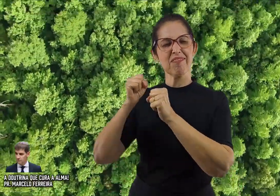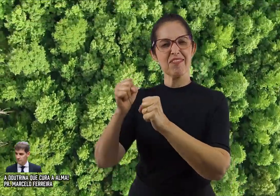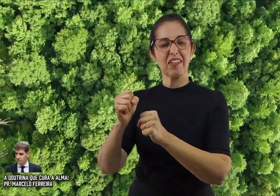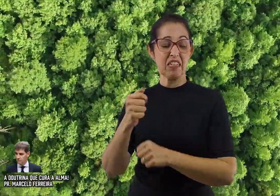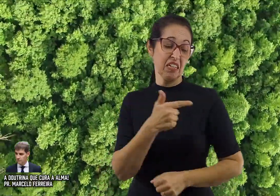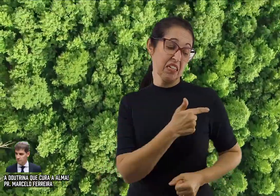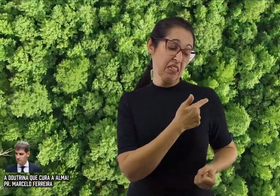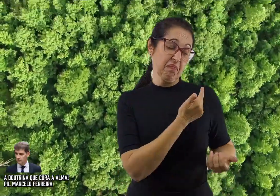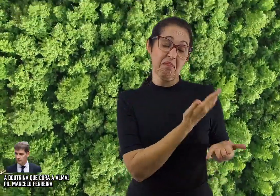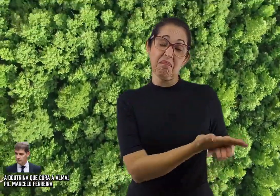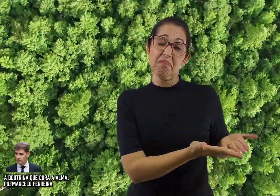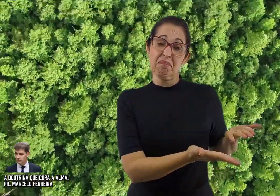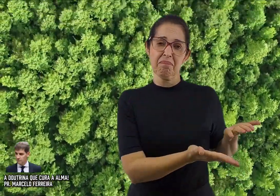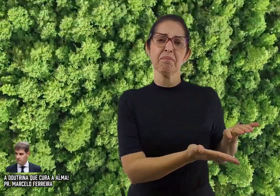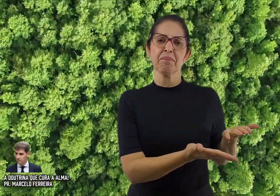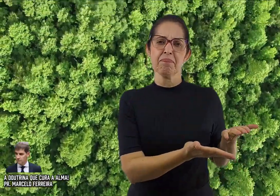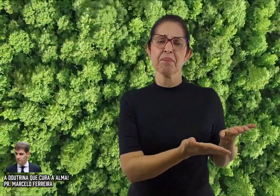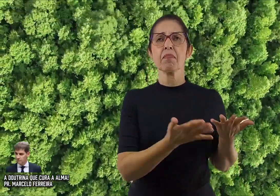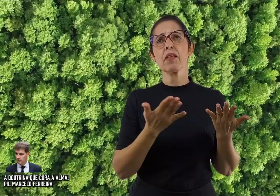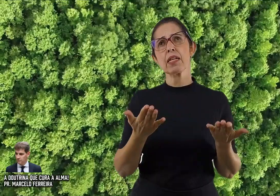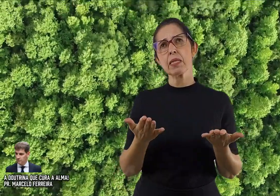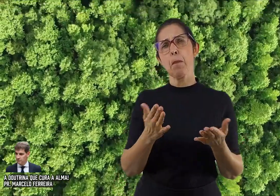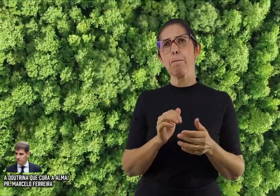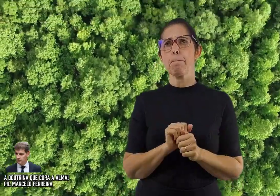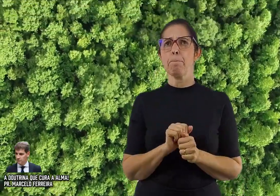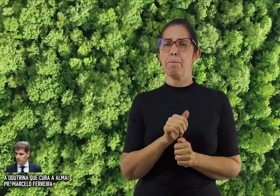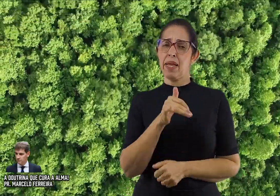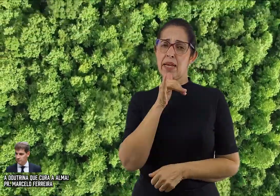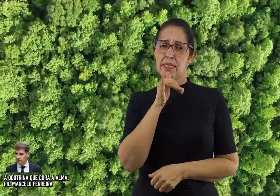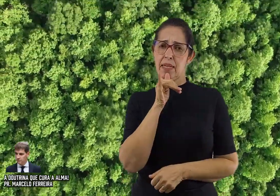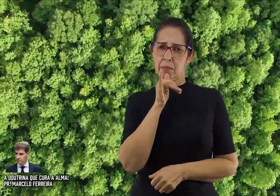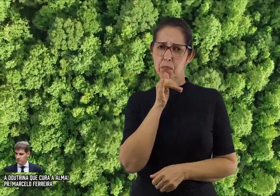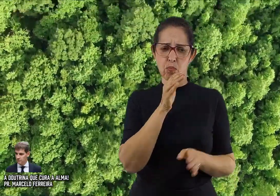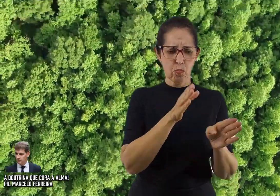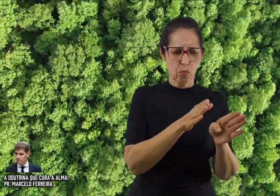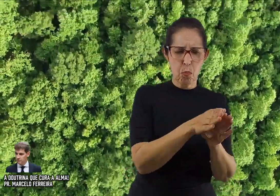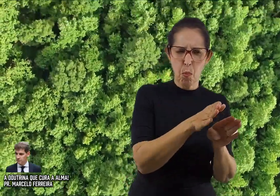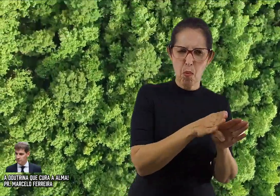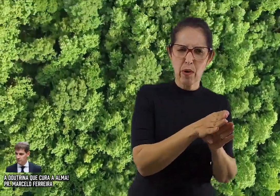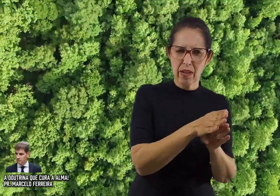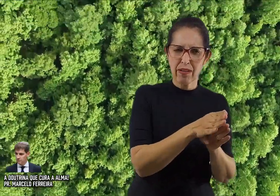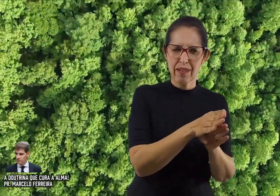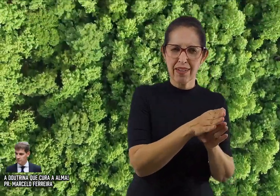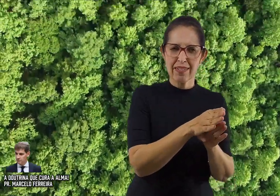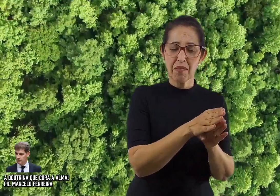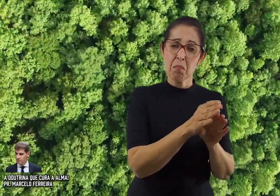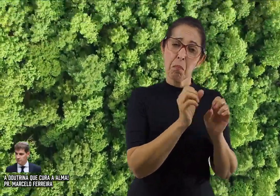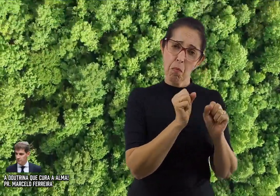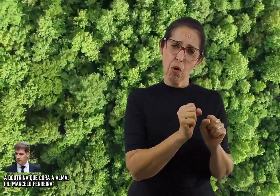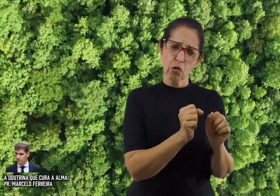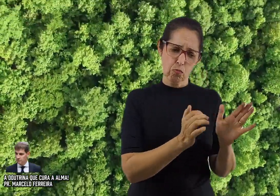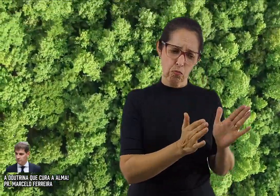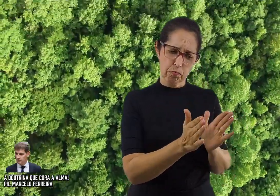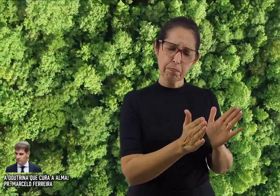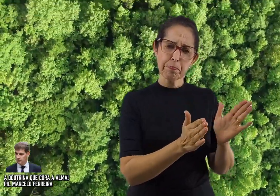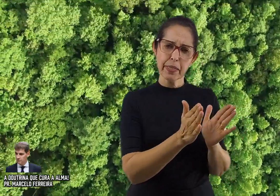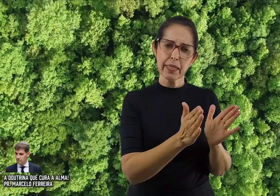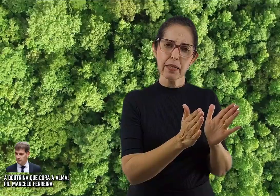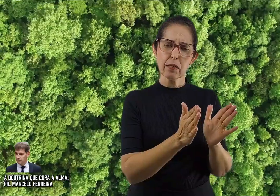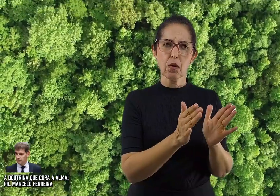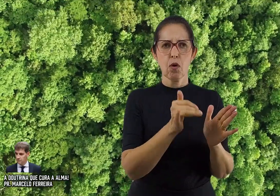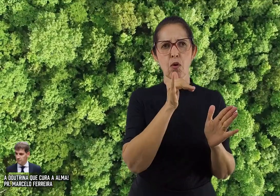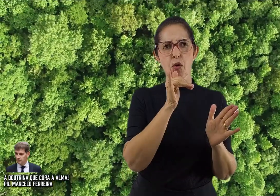período. Por exemplo, em todos os nossos cultos, púlpitos, tem um jarro de flores. Isso é